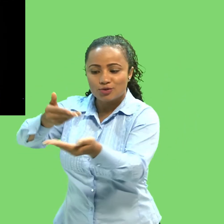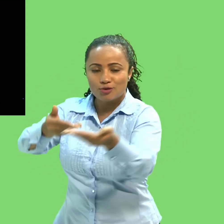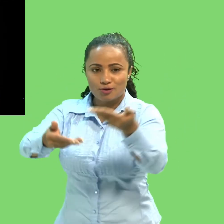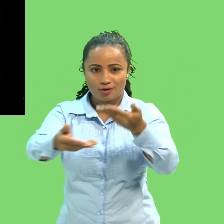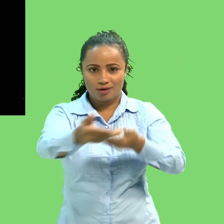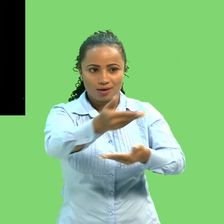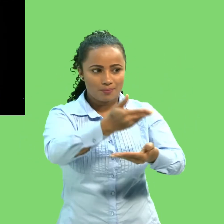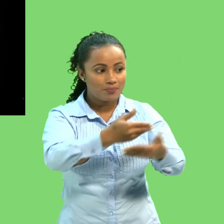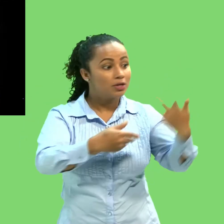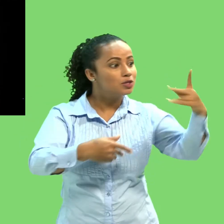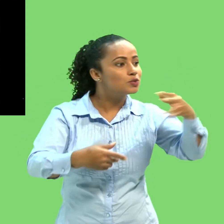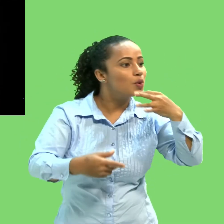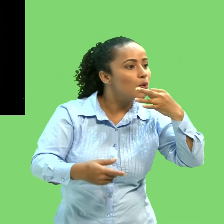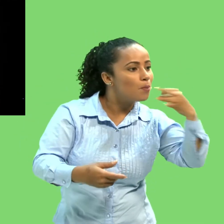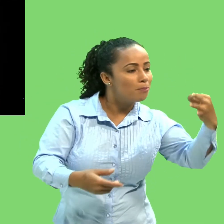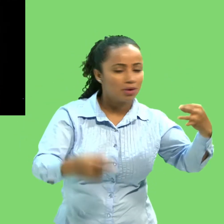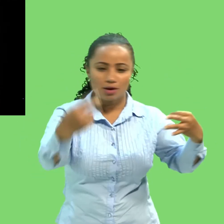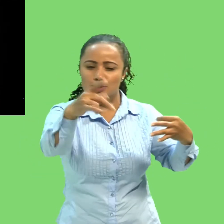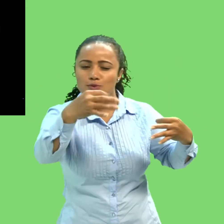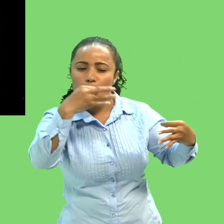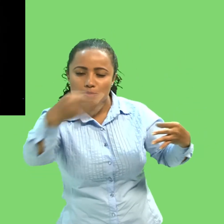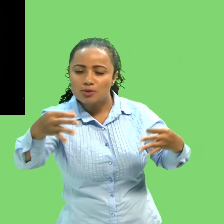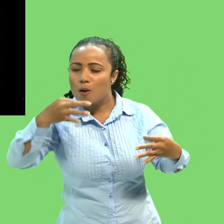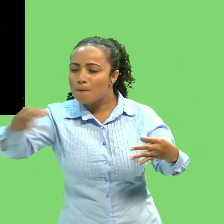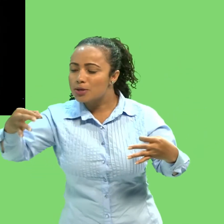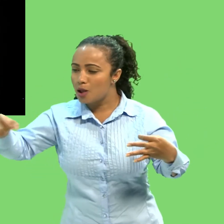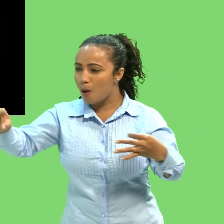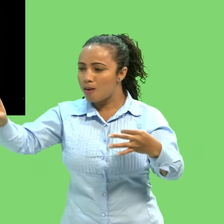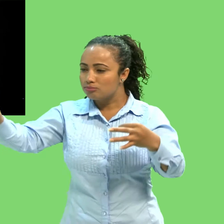Processo de quê? De comunhão.